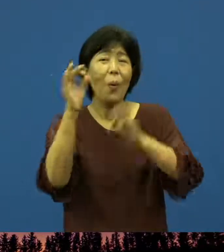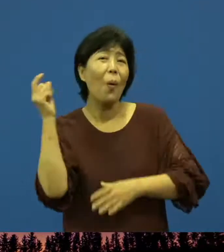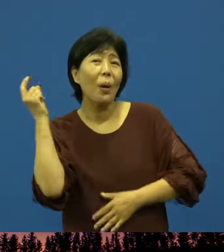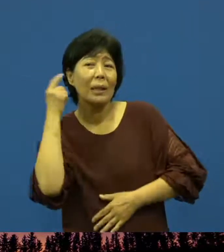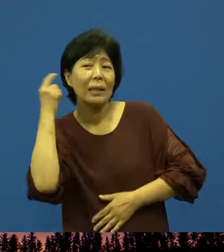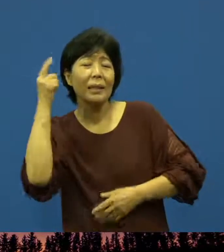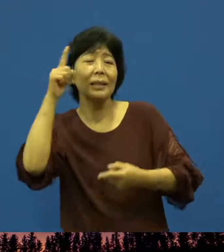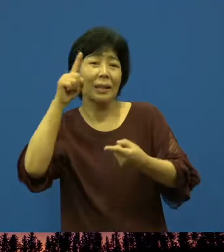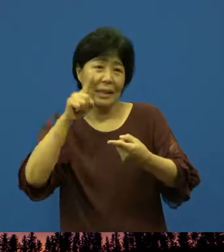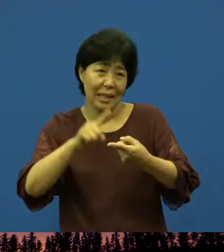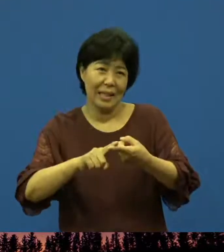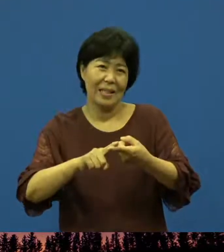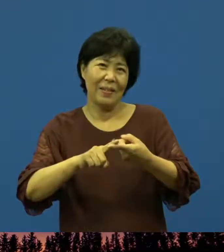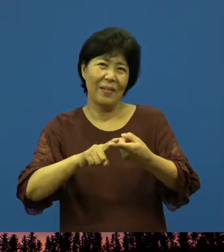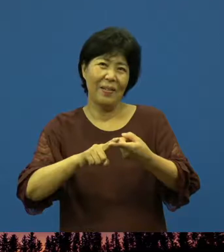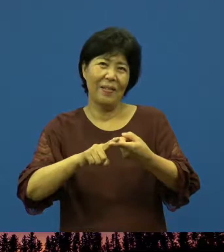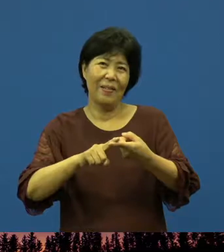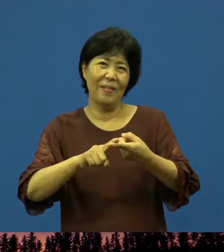바를.